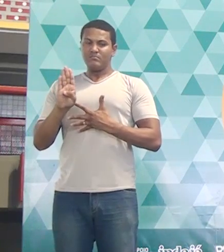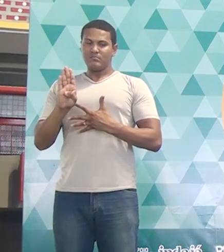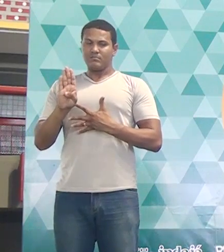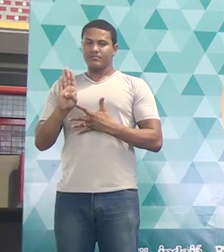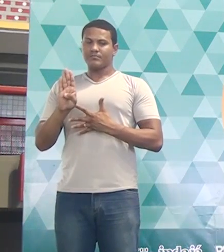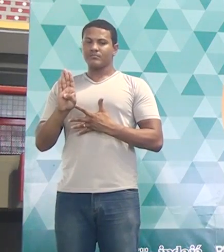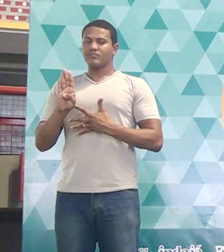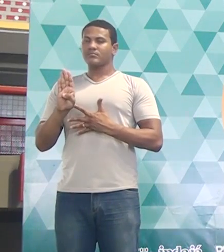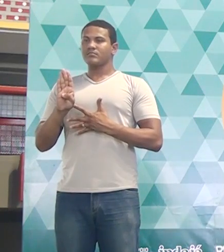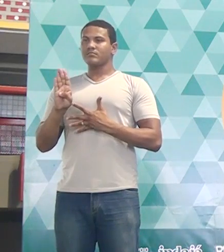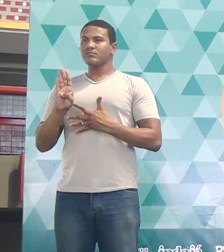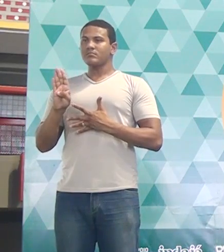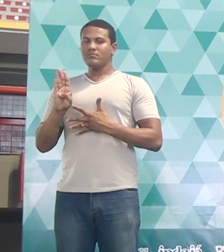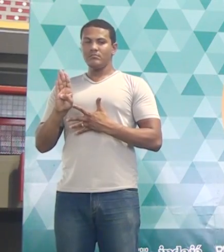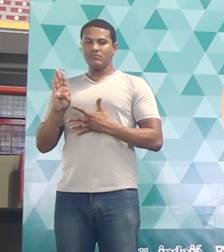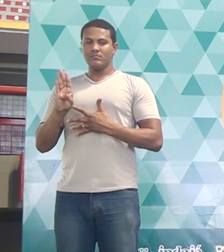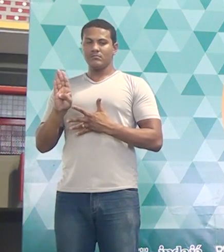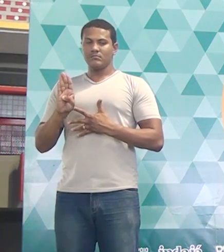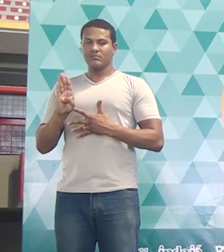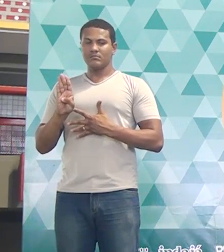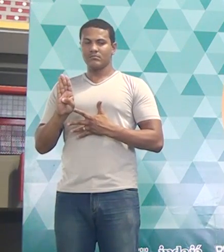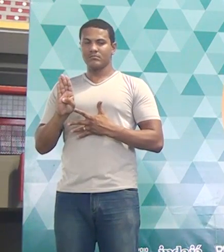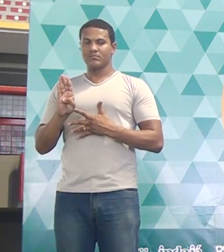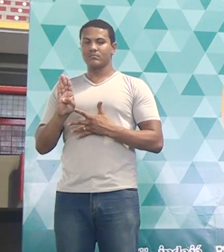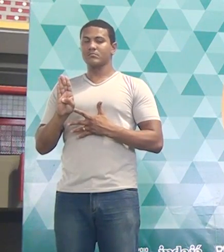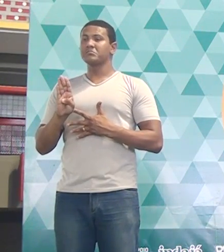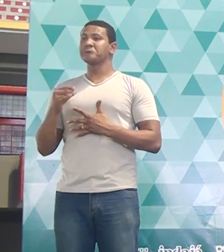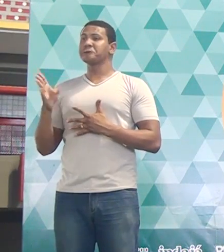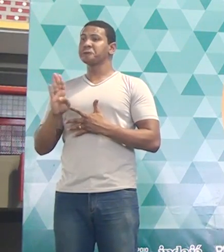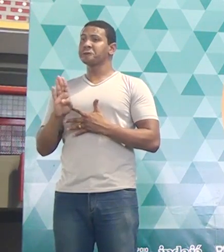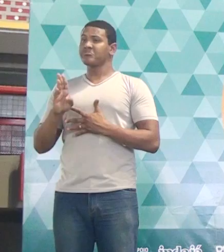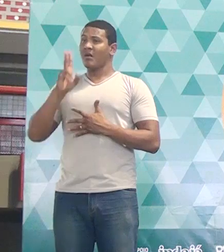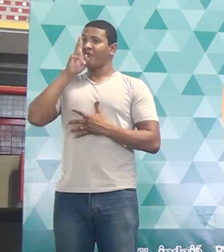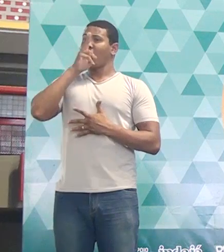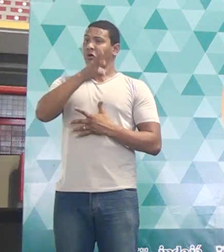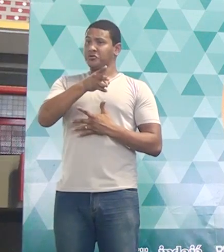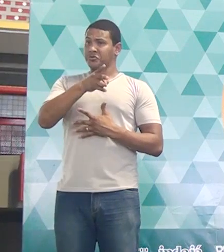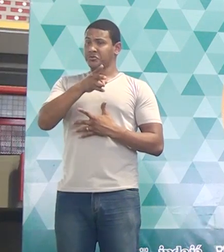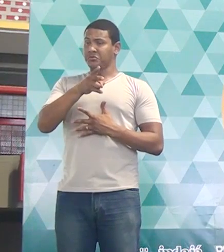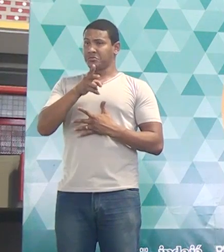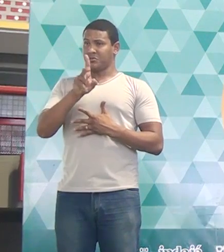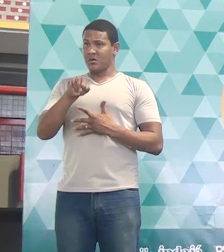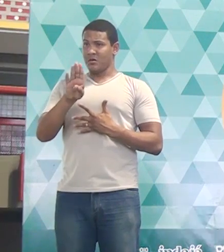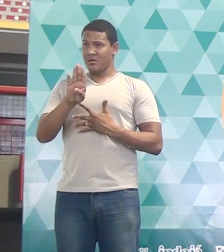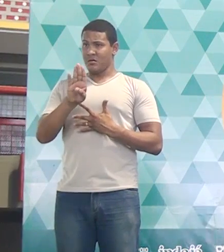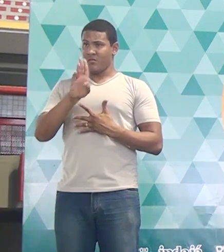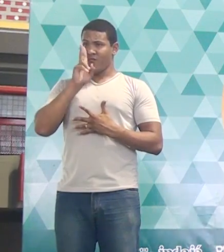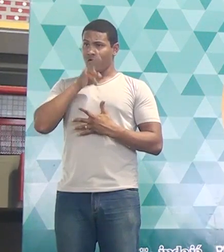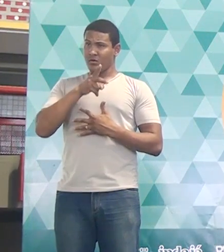O H2CO3 é um ácido forte. Certo ou errado, pessoal?